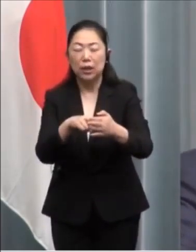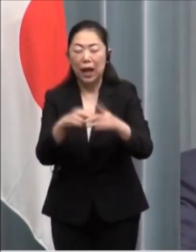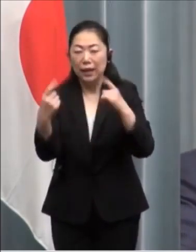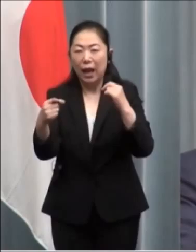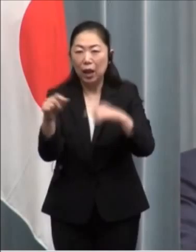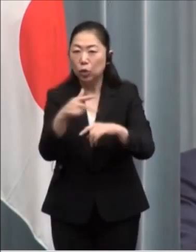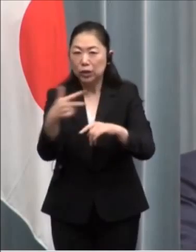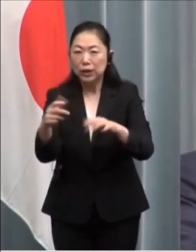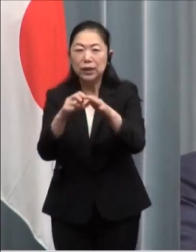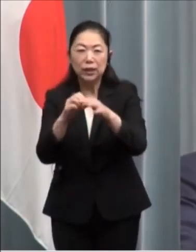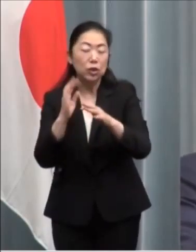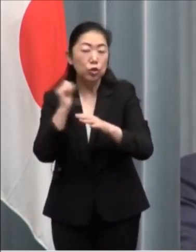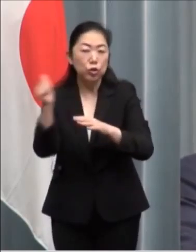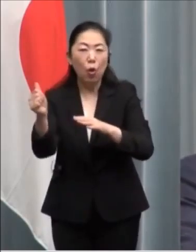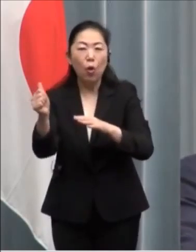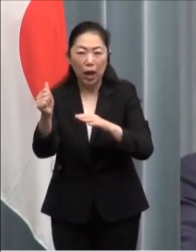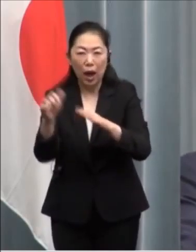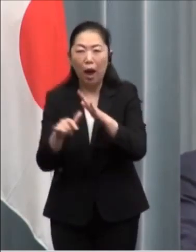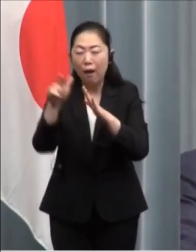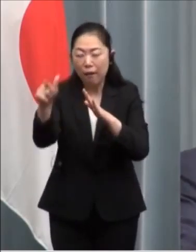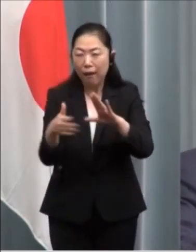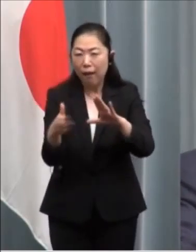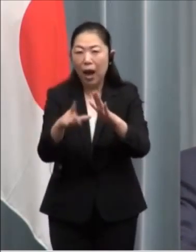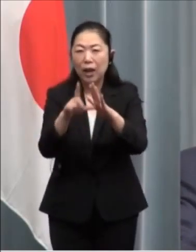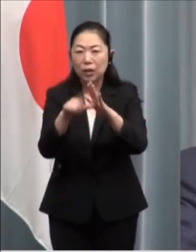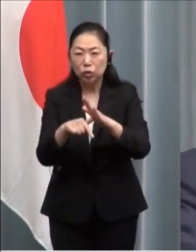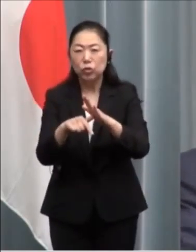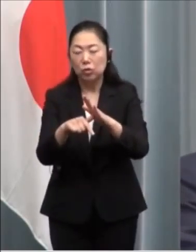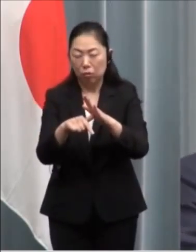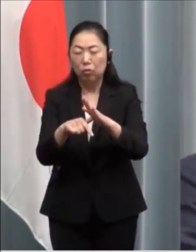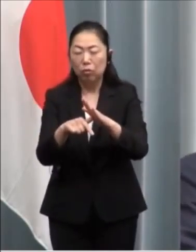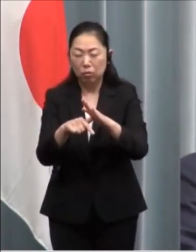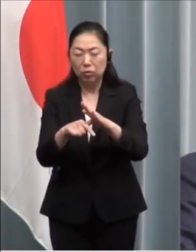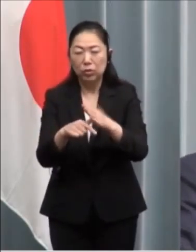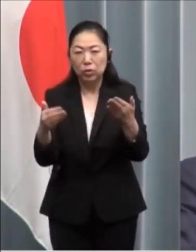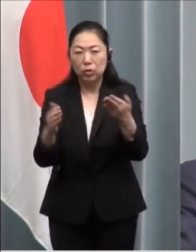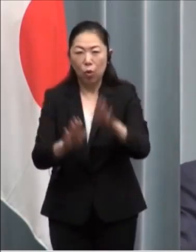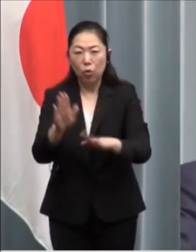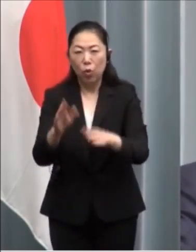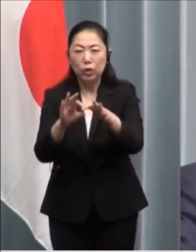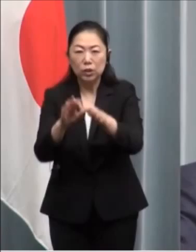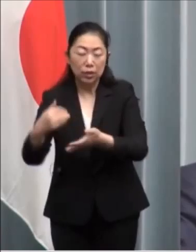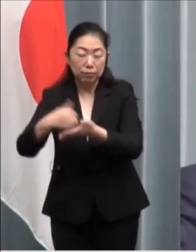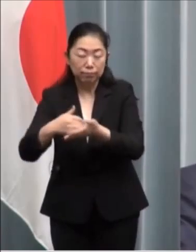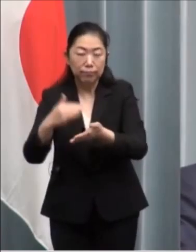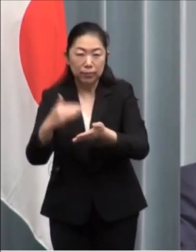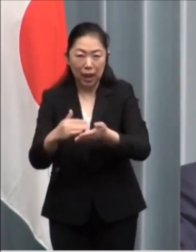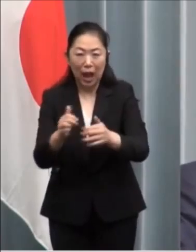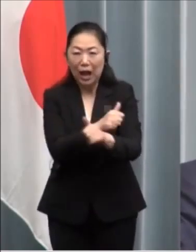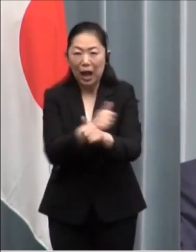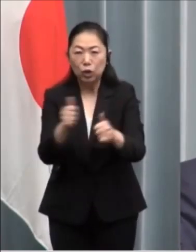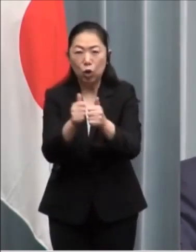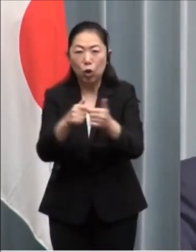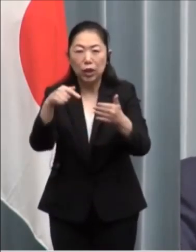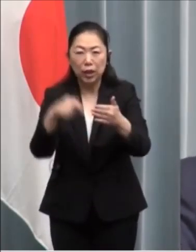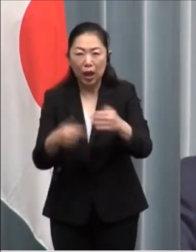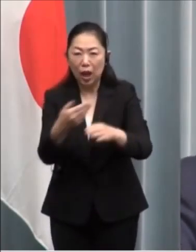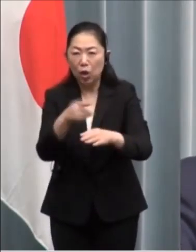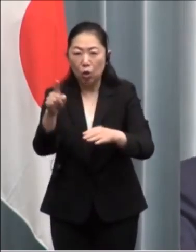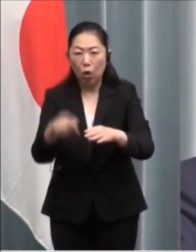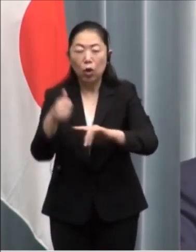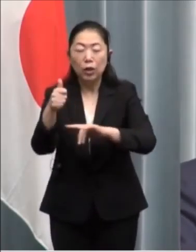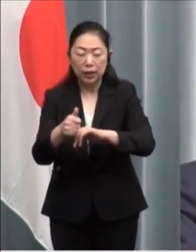について、安倍総理大臣から海外駐在中の臨時についてそれぞれご発言がありました。閣僚懇談会においては河野大臣から